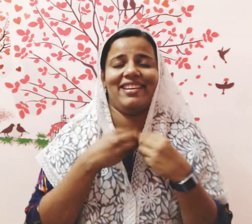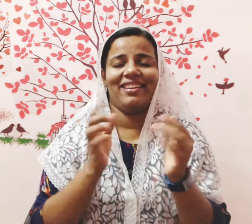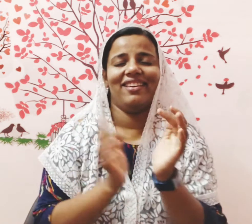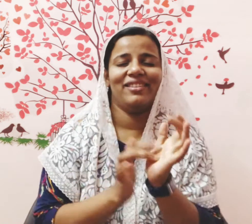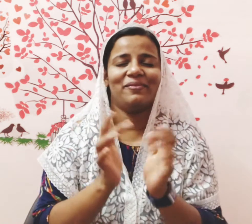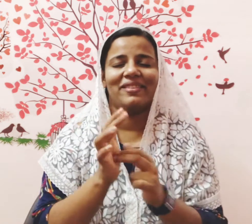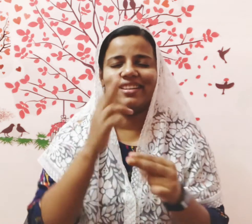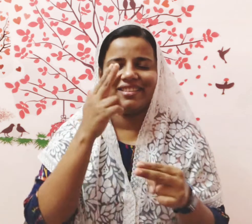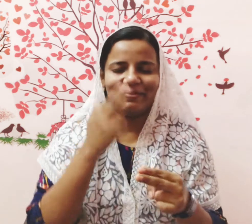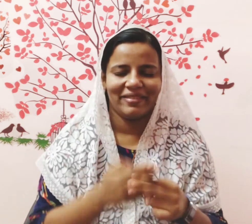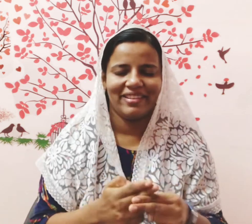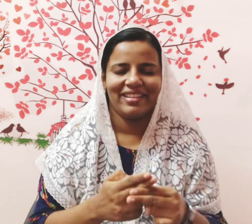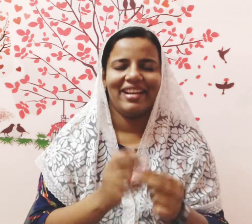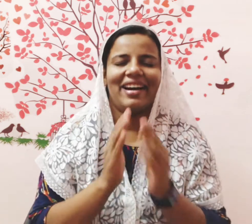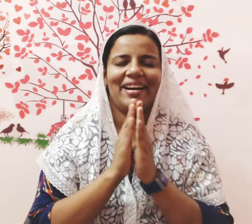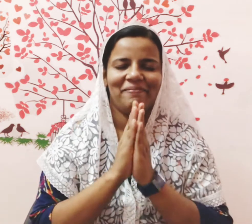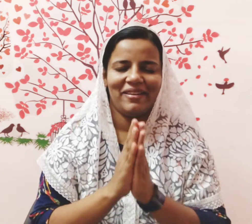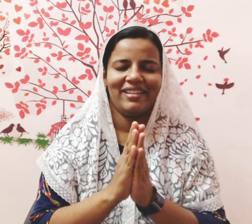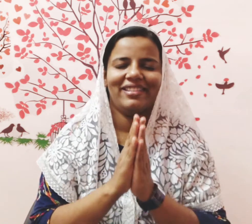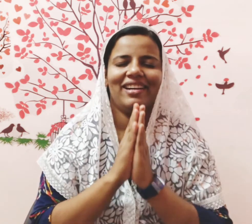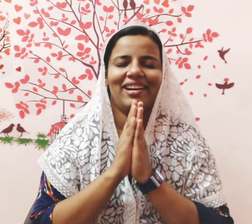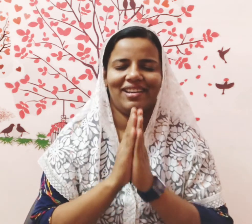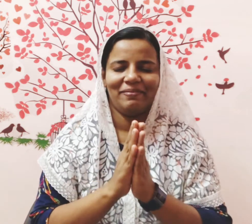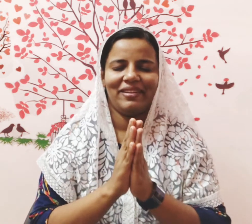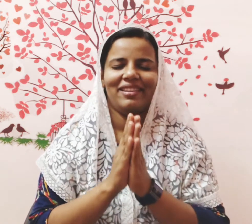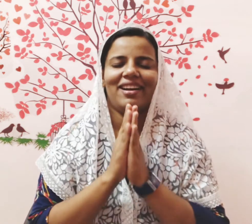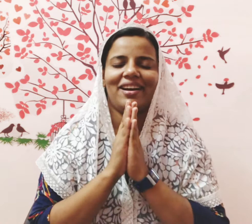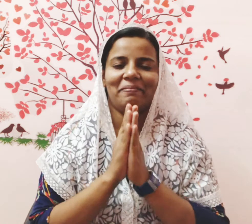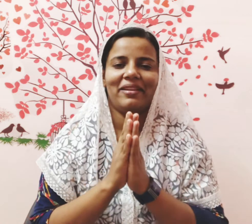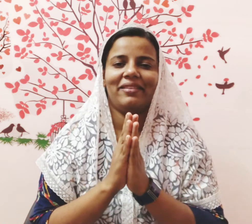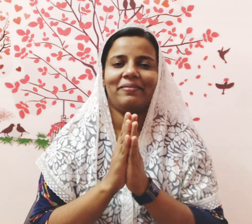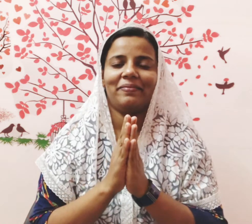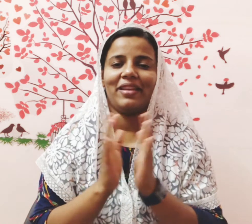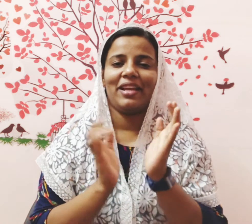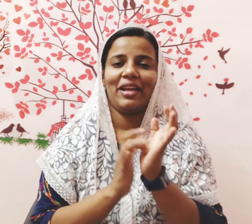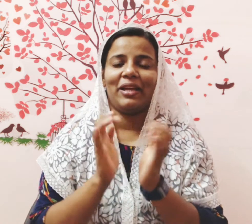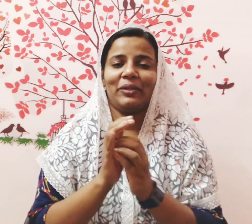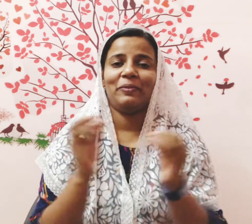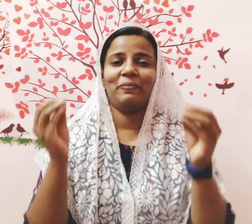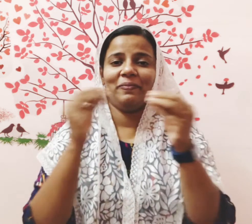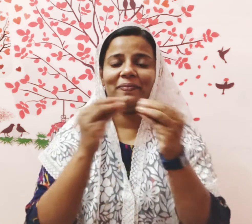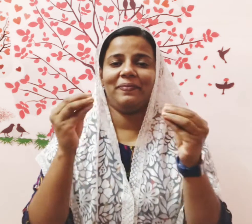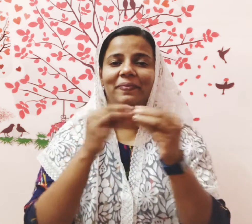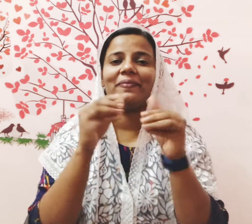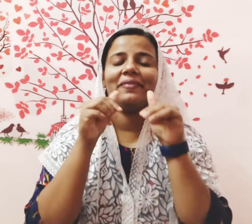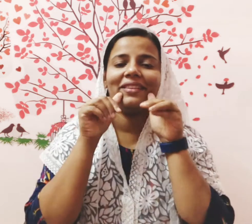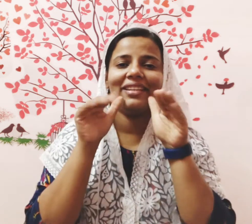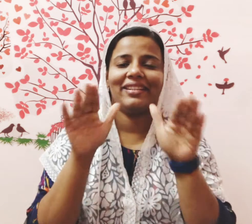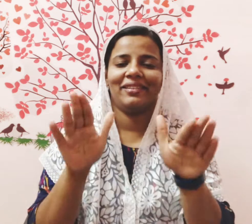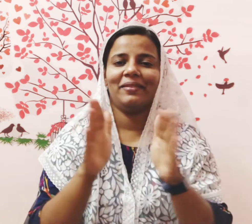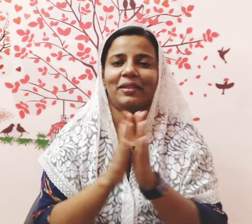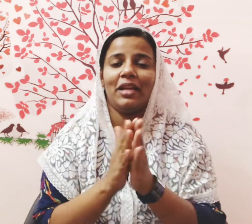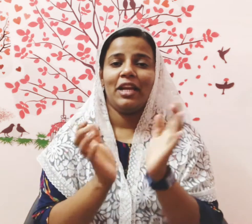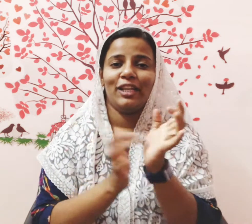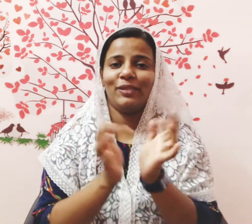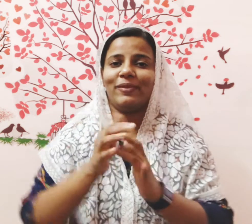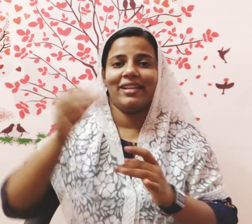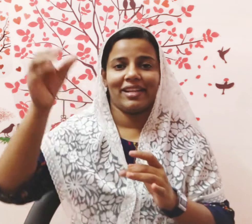നൽകിയ യേശു ക്രിസ്തുവിൻ്റെ നാമത്തിൽ തന്നെ ആമേൻ ആമേൻ ആമേൻ. കർത്താവ് നിങ്ങളെ അനുഗ്രഹിക്കട്ടെ. കർത്താവിൻ്റെ